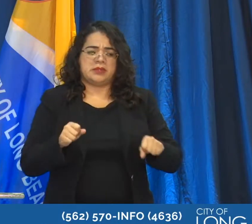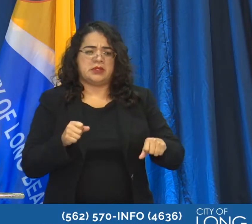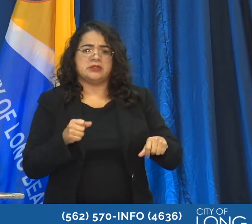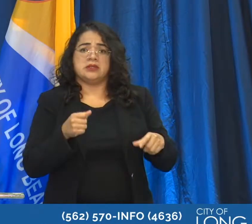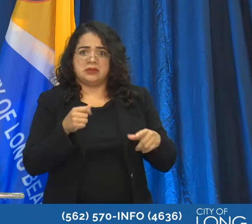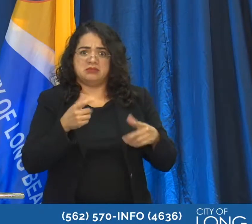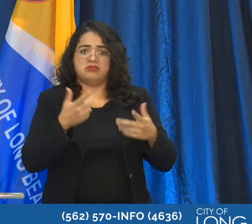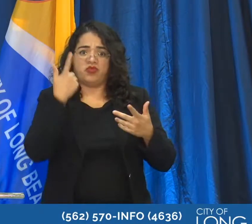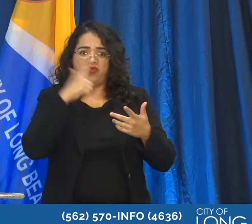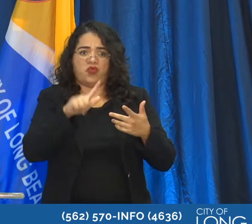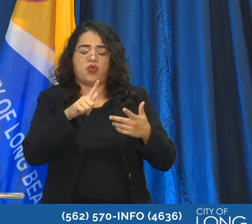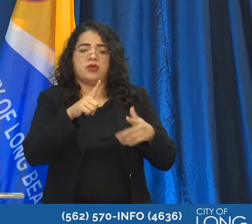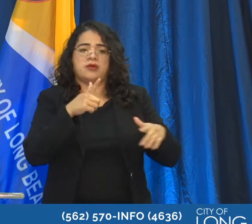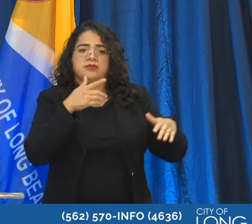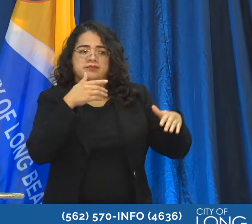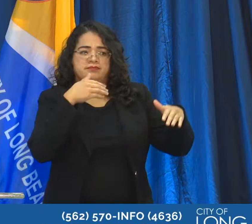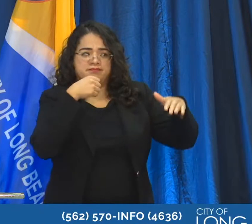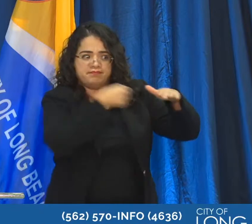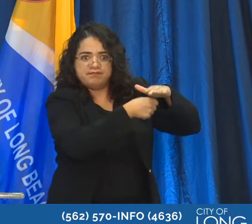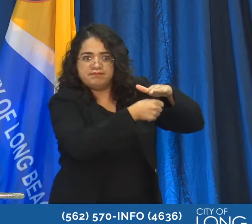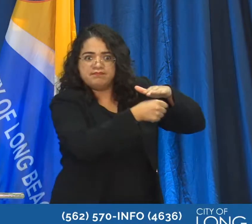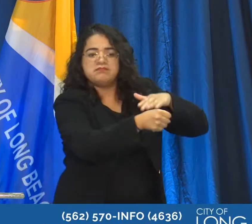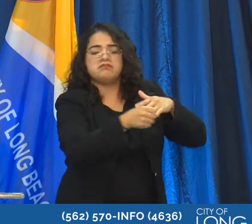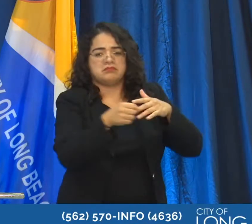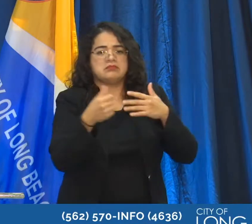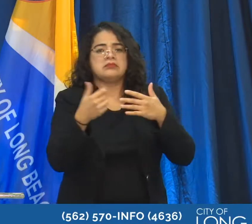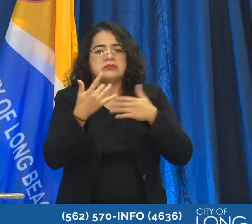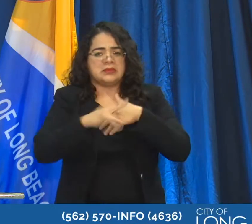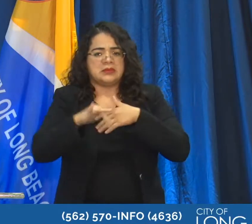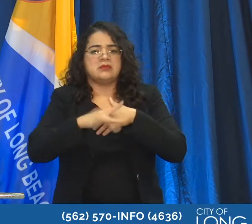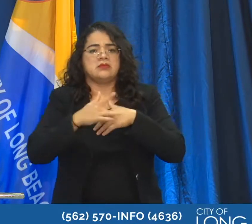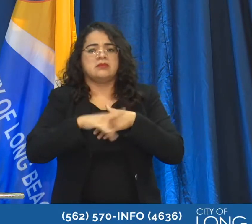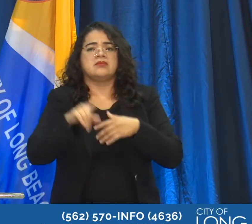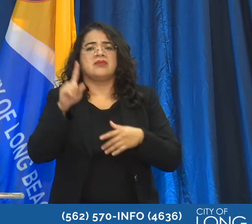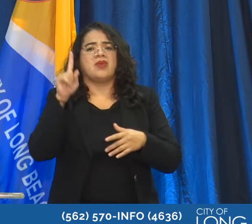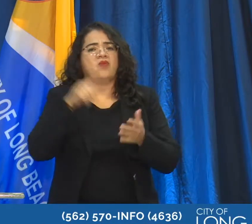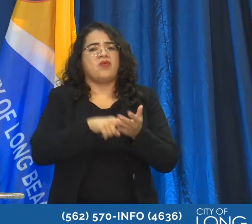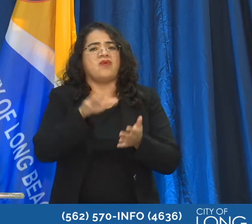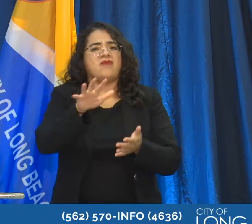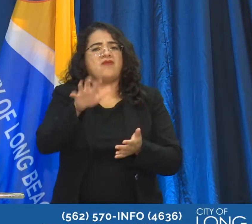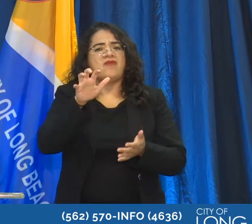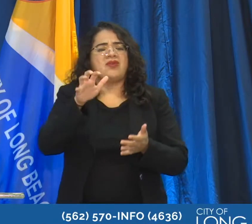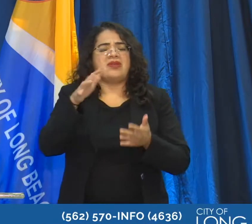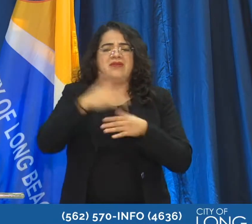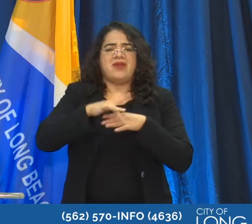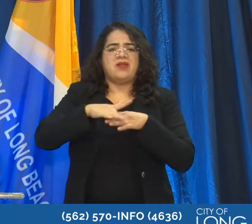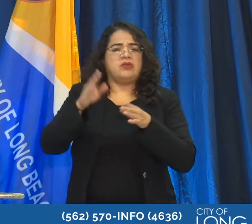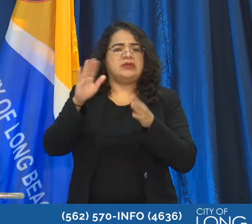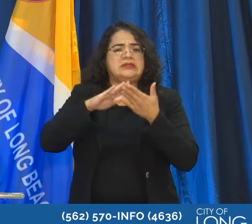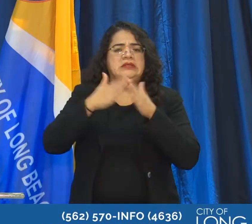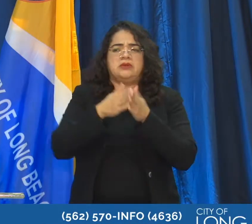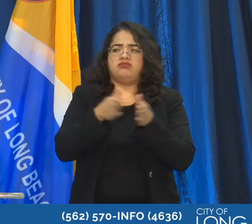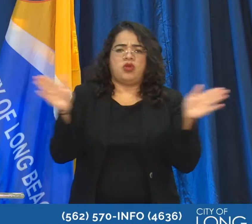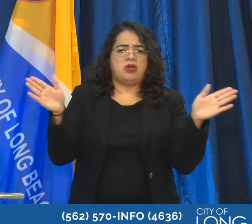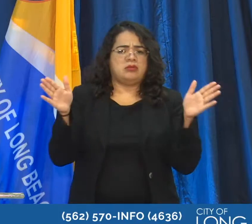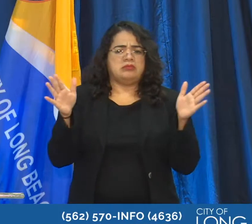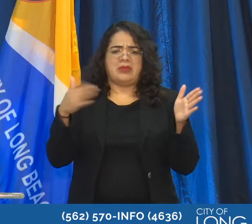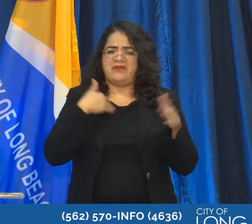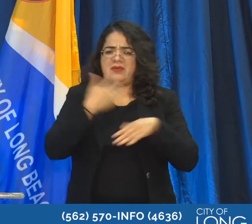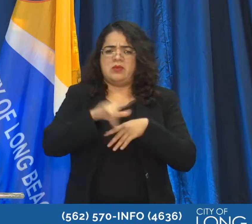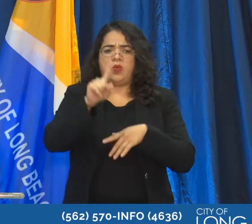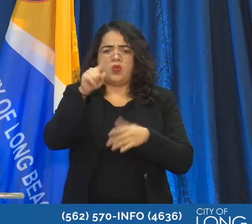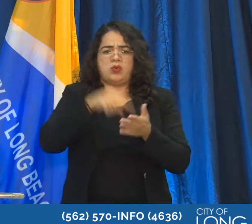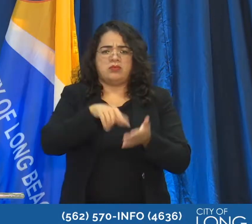continúa siendo estable y adecuada. Tenemos un total de casi 1,500 camas de hospital en toda la ciudad, una capacidad de aumento de más